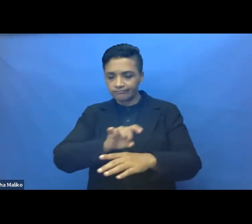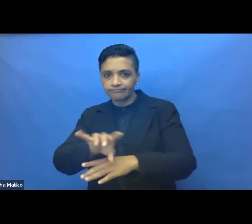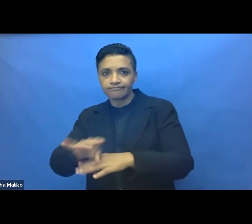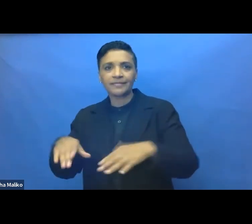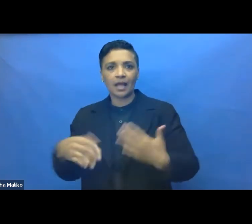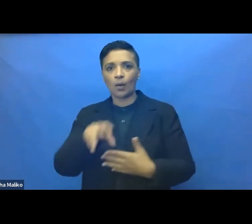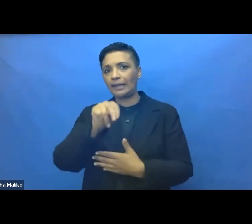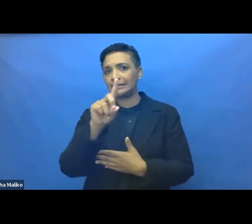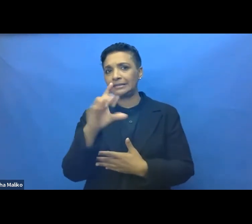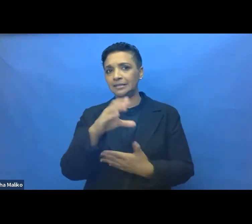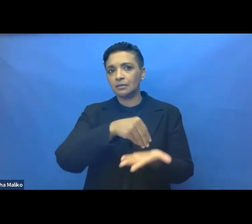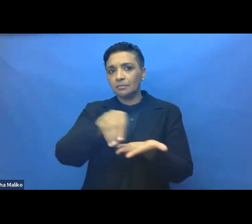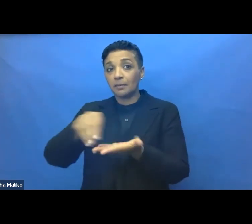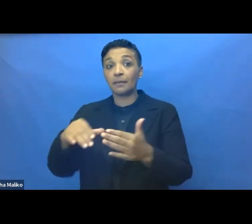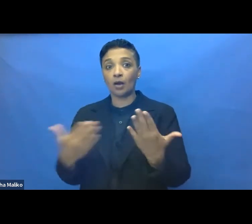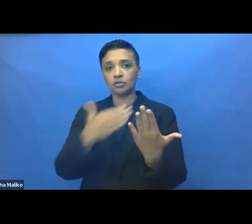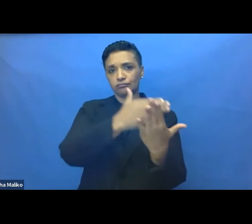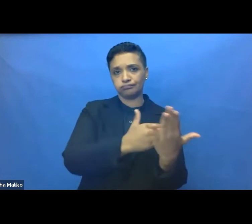des agences et